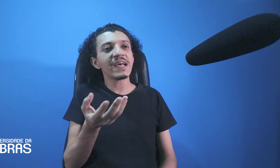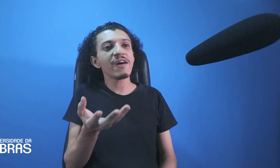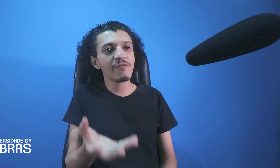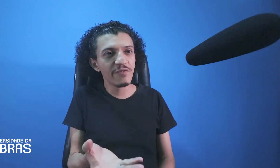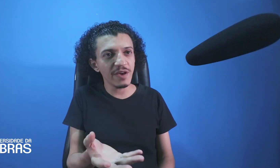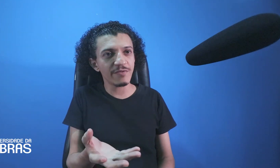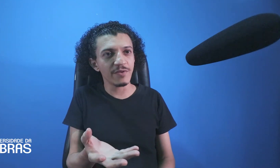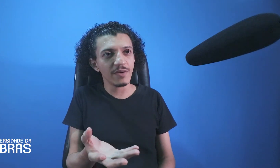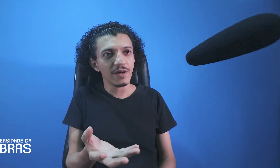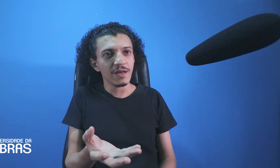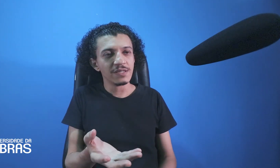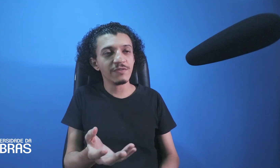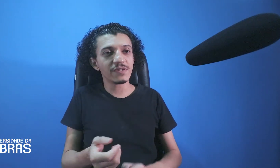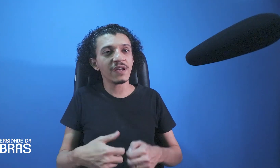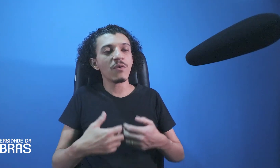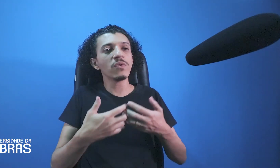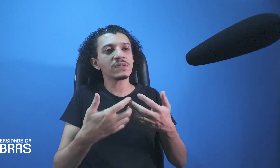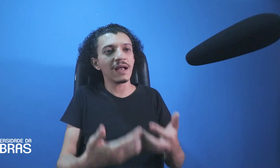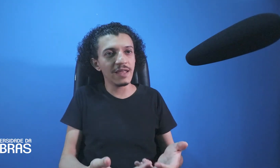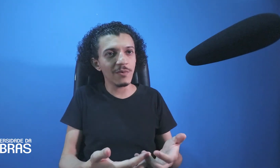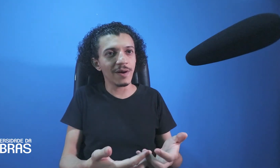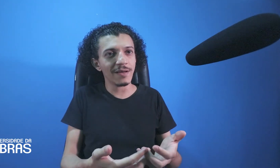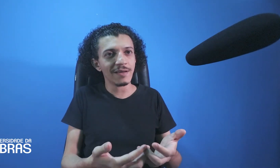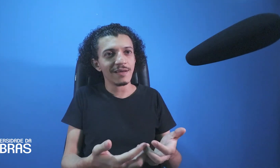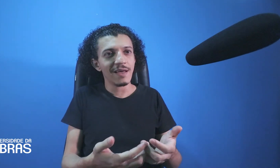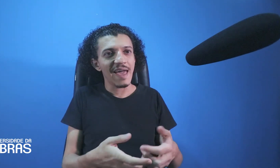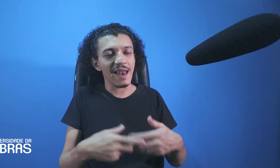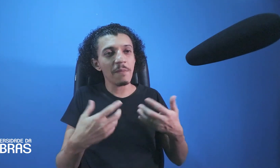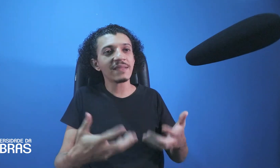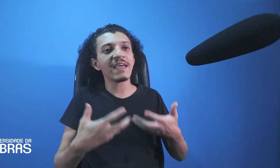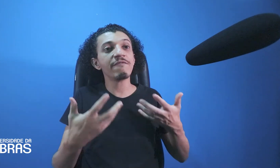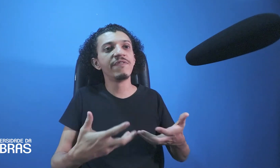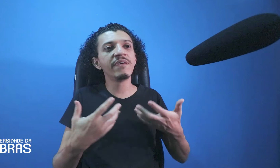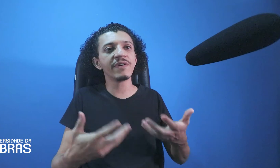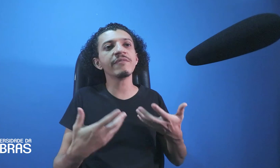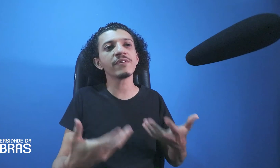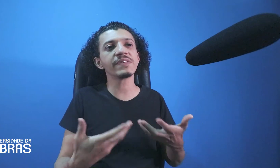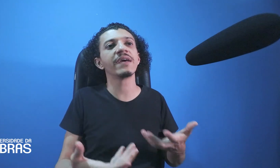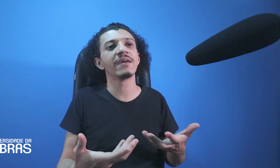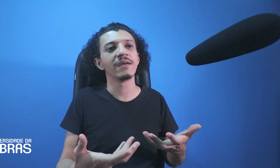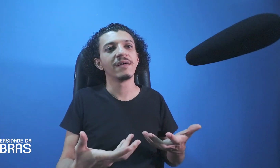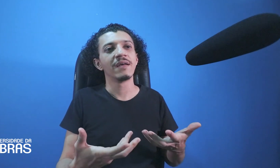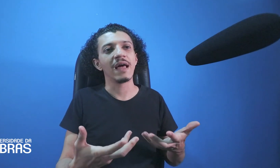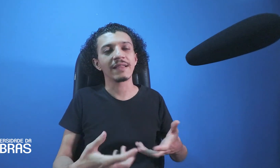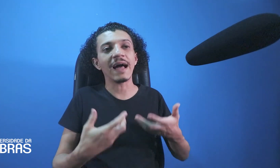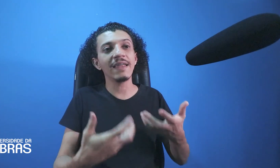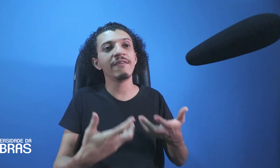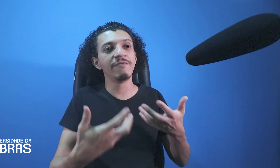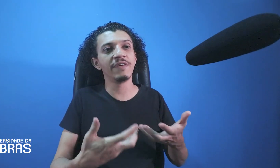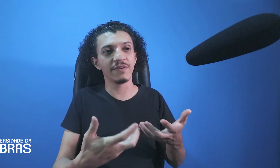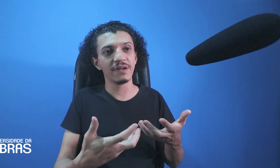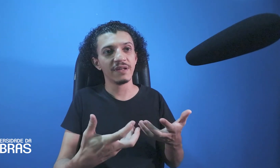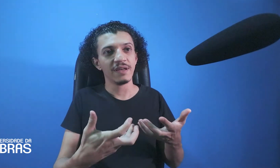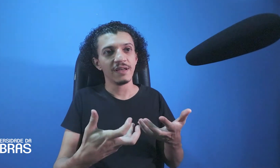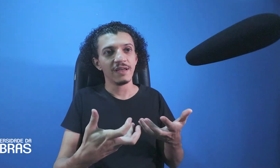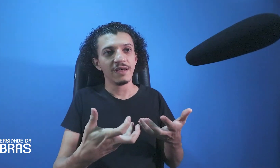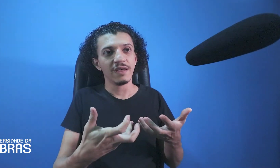ser vivo, se você usa a língua, ela mantém viva em você, ela está ali, viva.